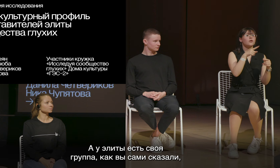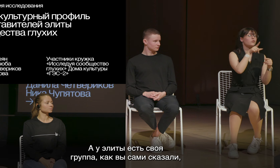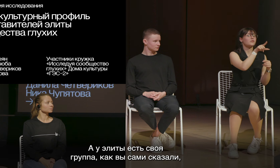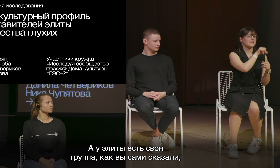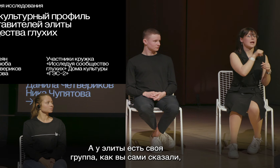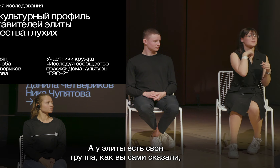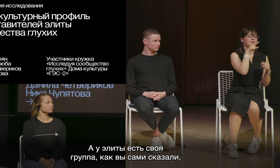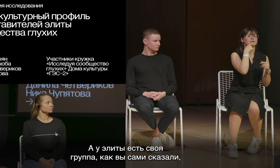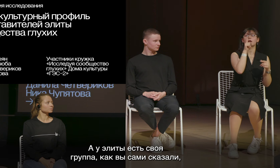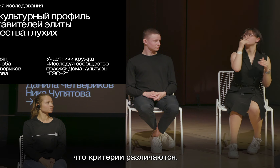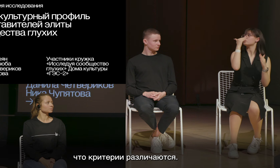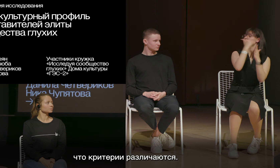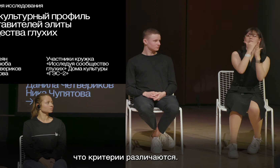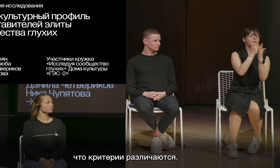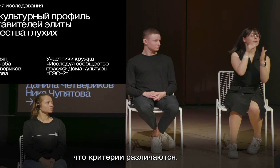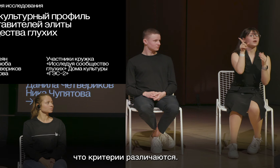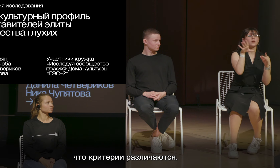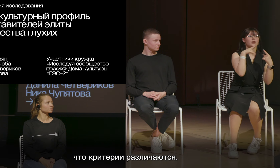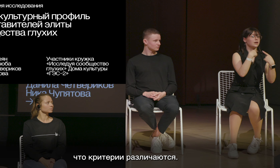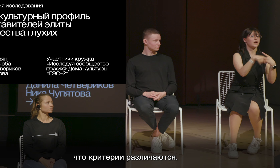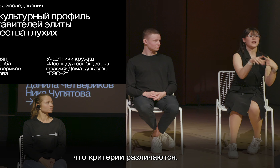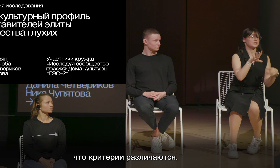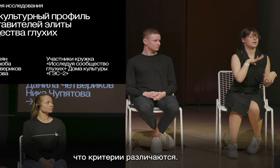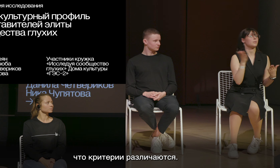своя группа, как вы говорили,